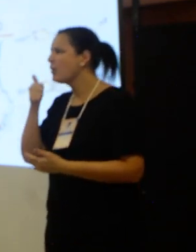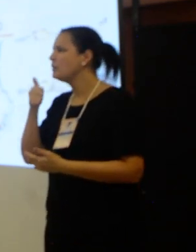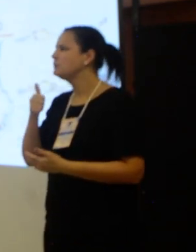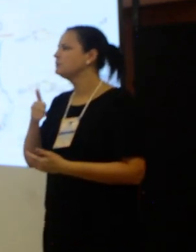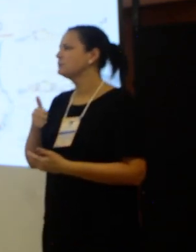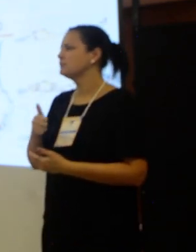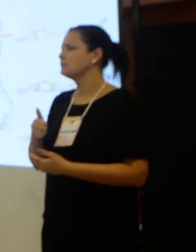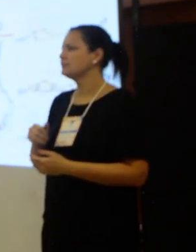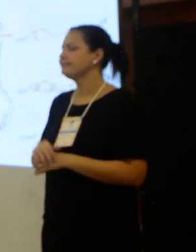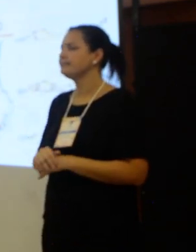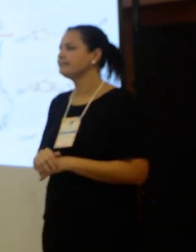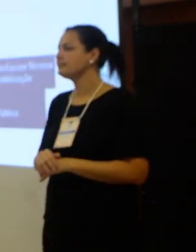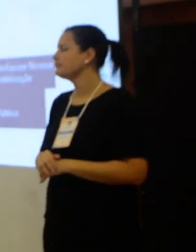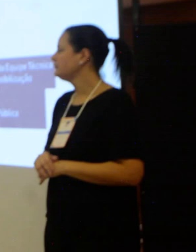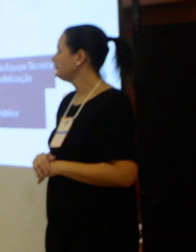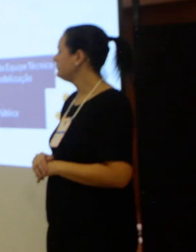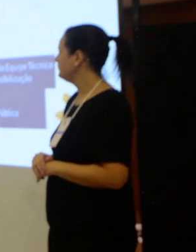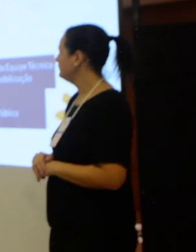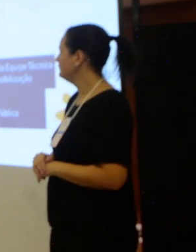Turismo.